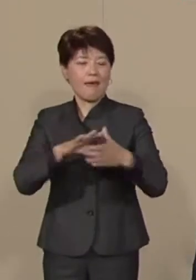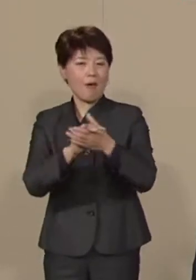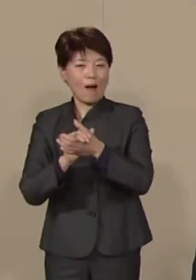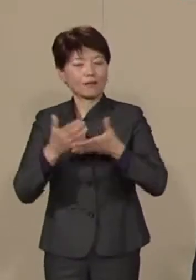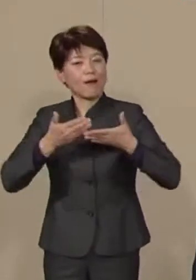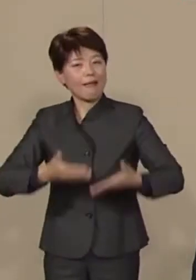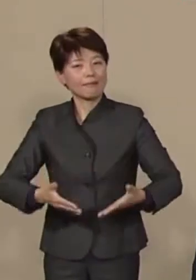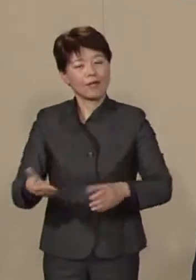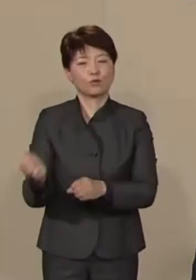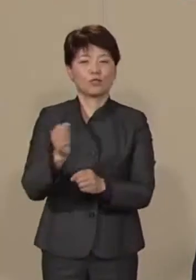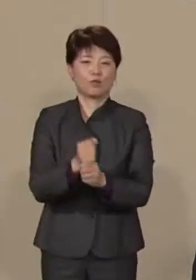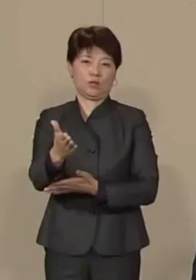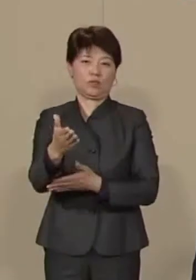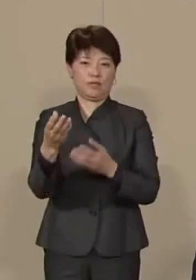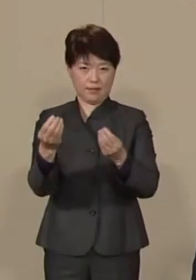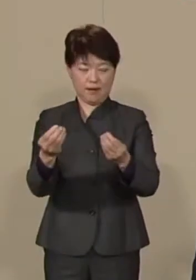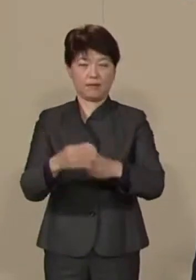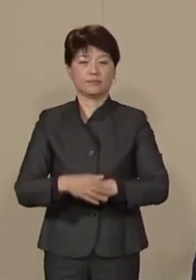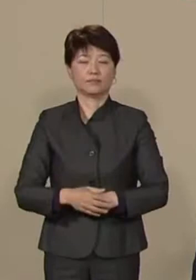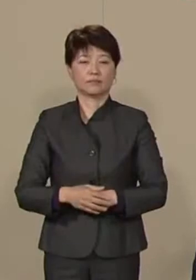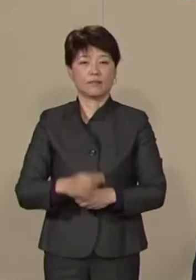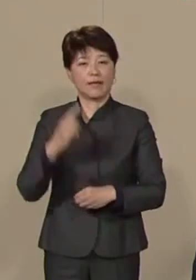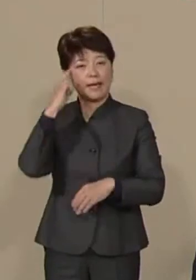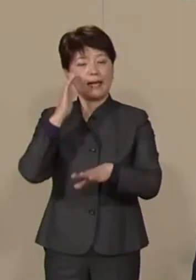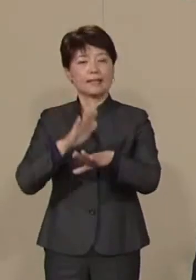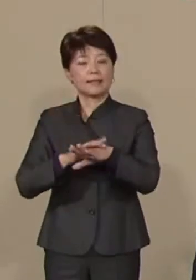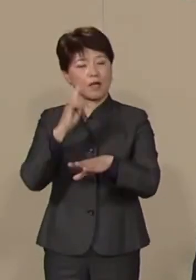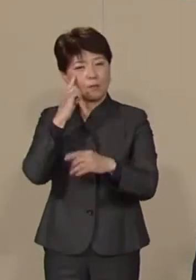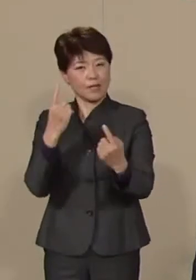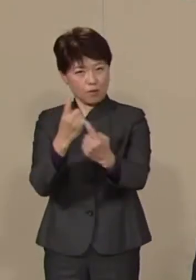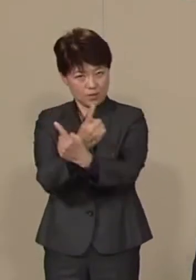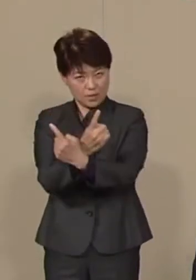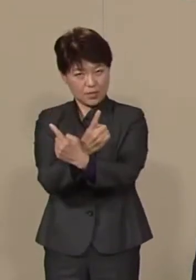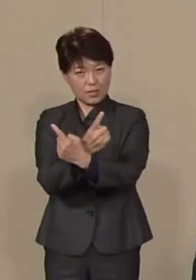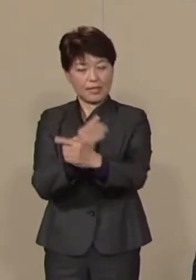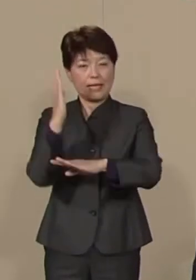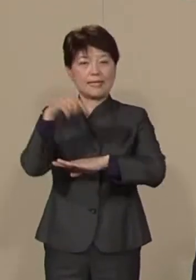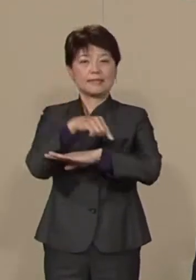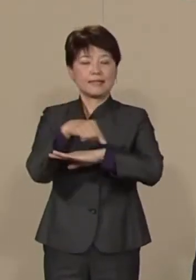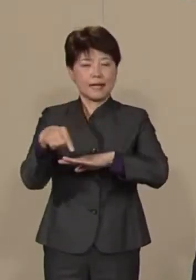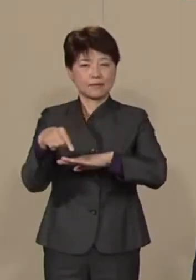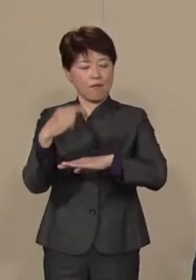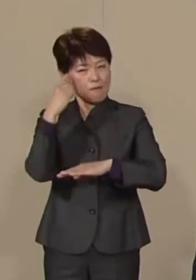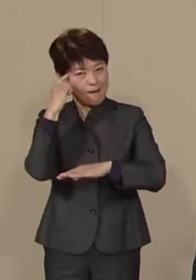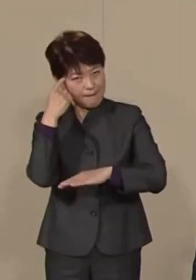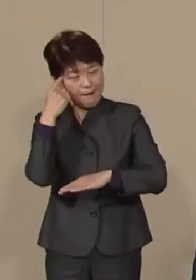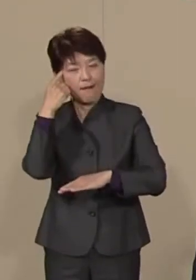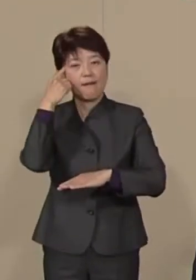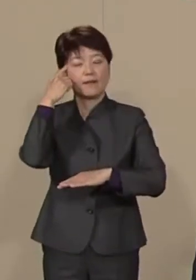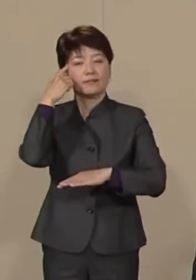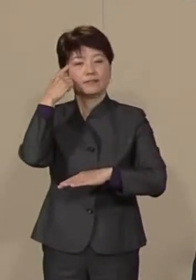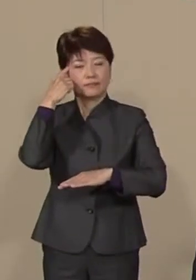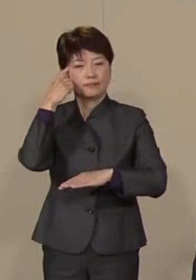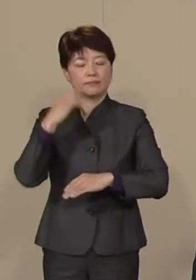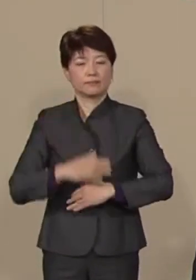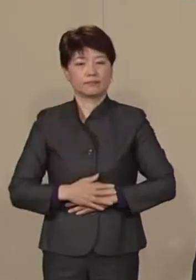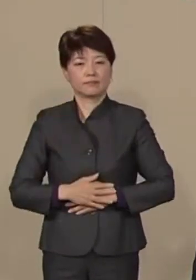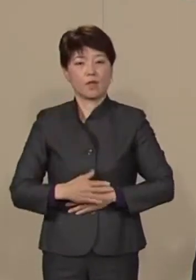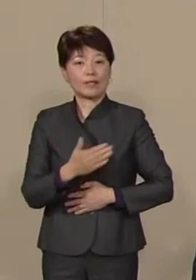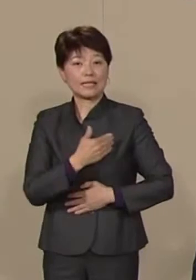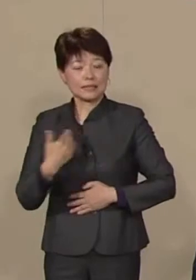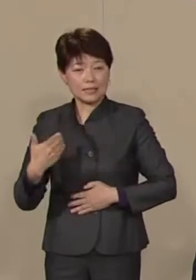と考えています理念を見つめ直し制作置き換え上げてきました私たちの国民との